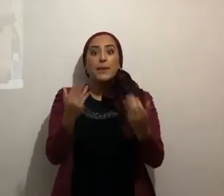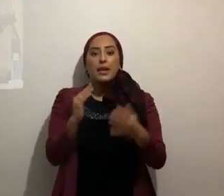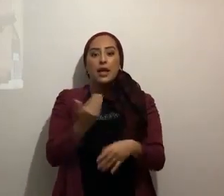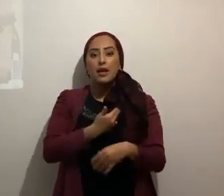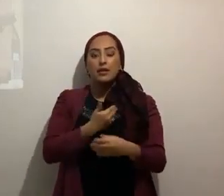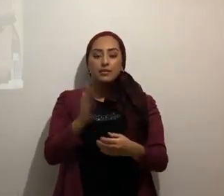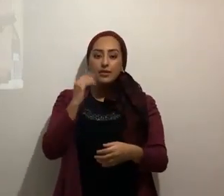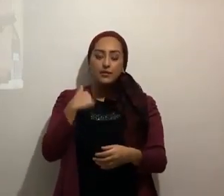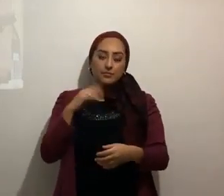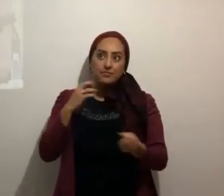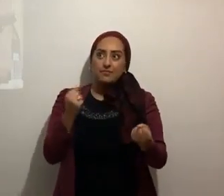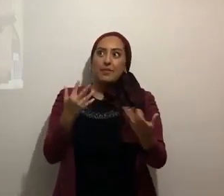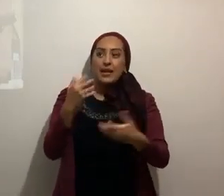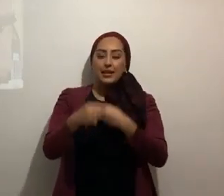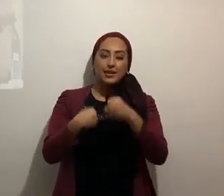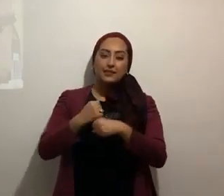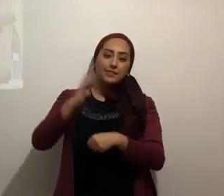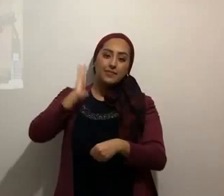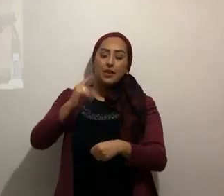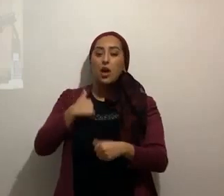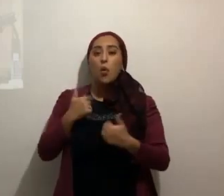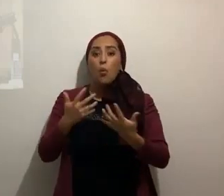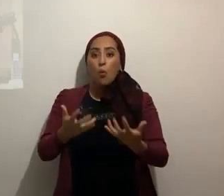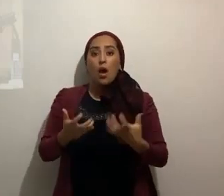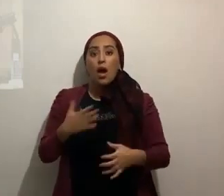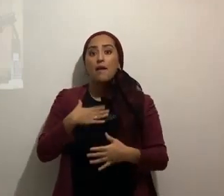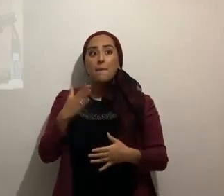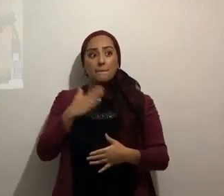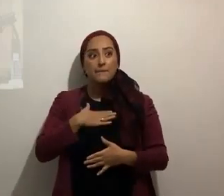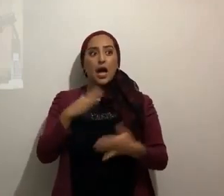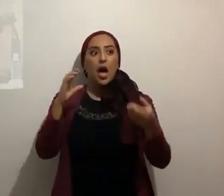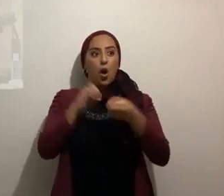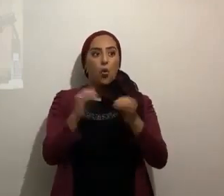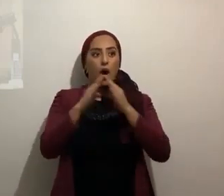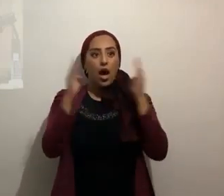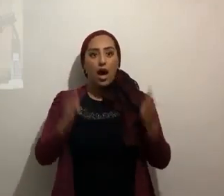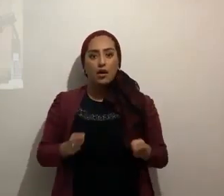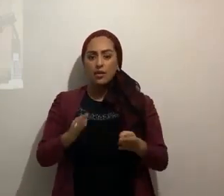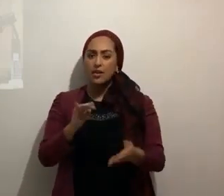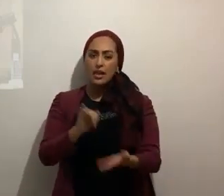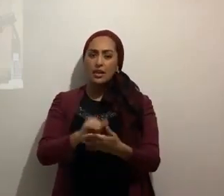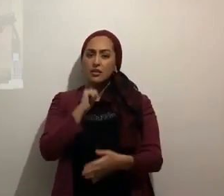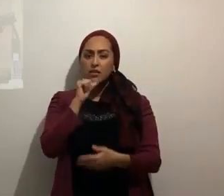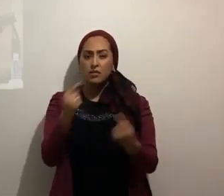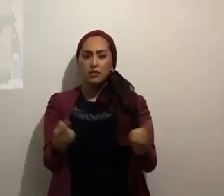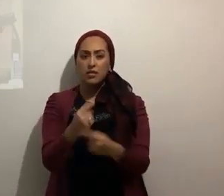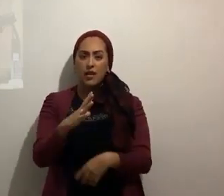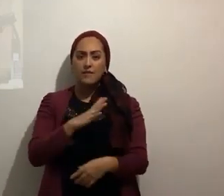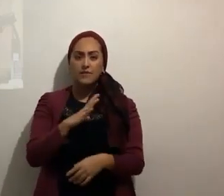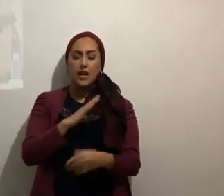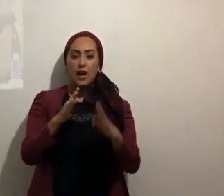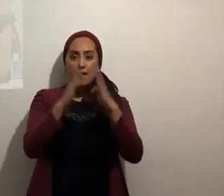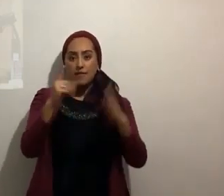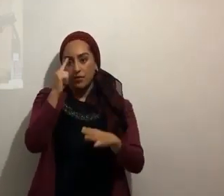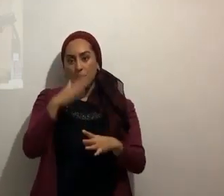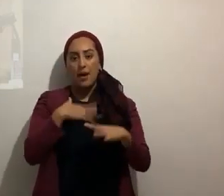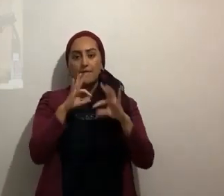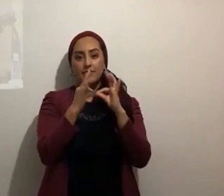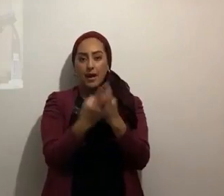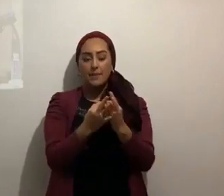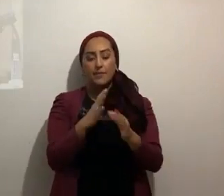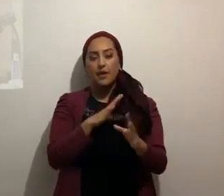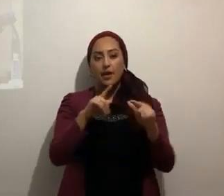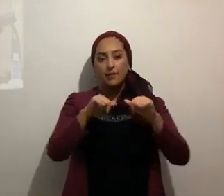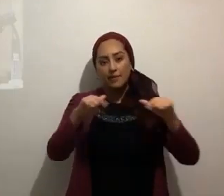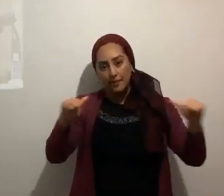tiempo, pues yo ya mucho tiempo, deseé tener mi propia casa? Eso no es pecado. Un hogar para mi familia,